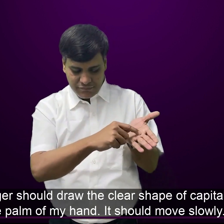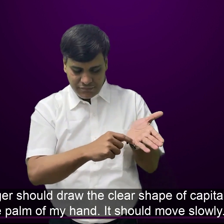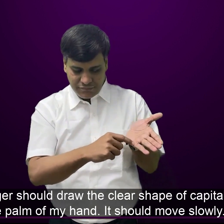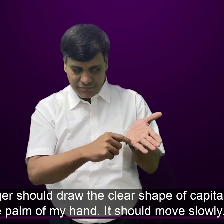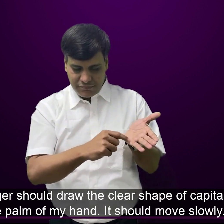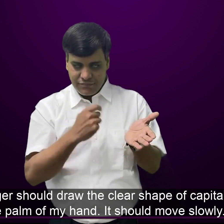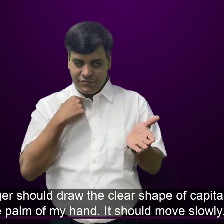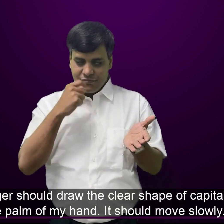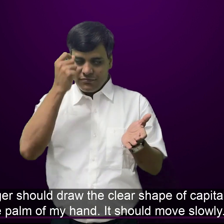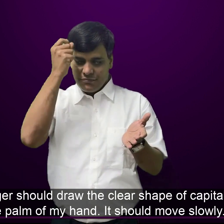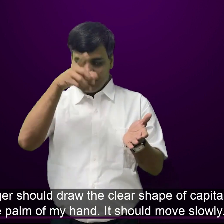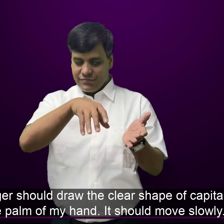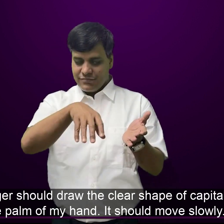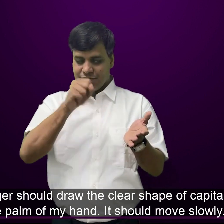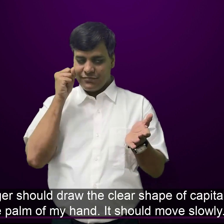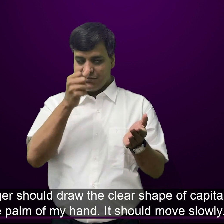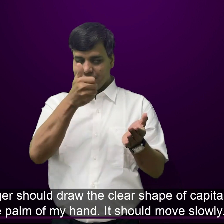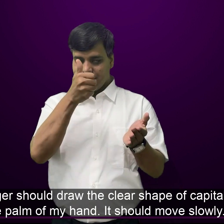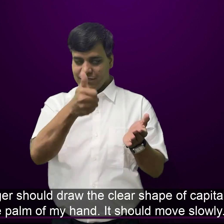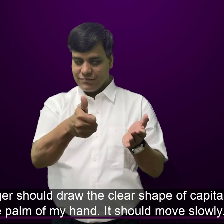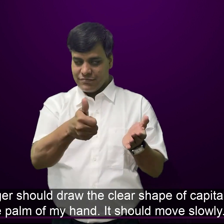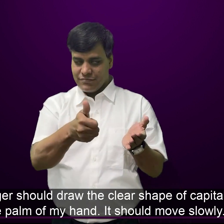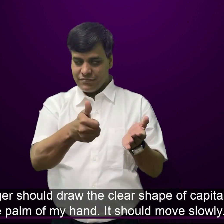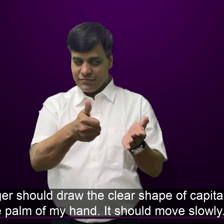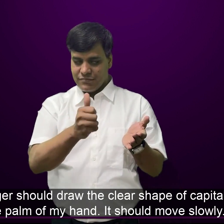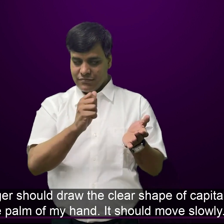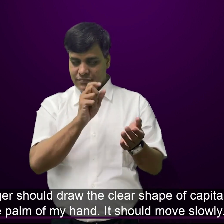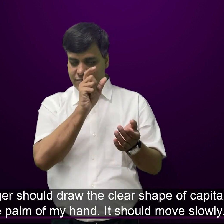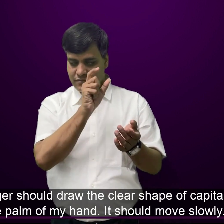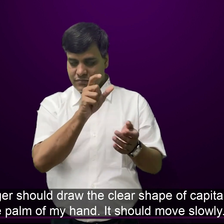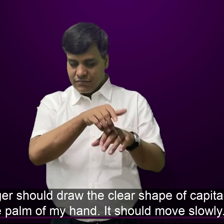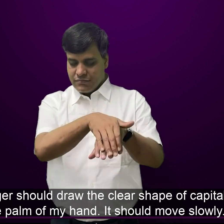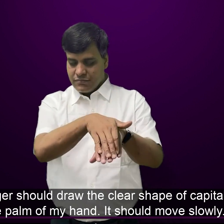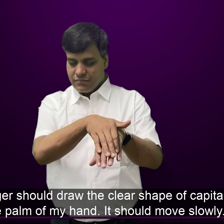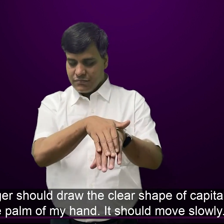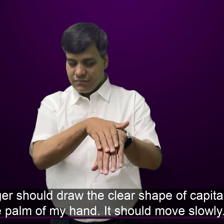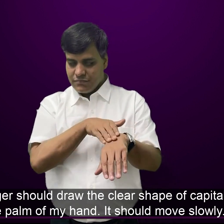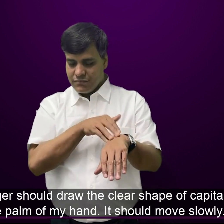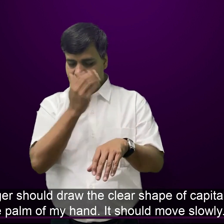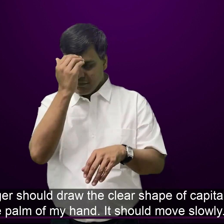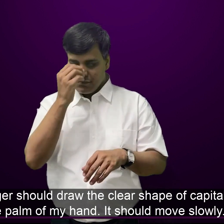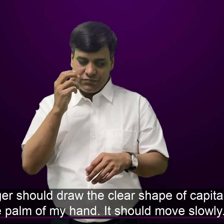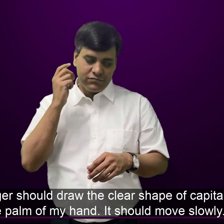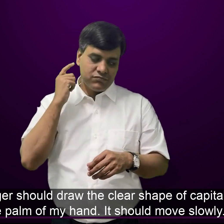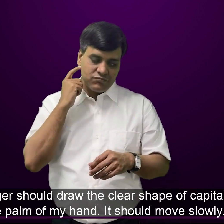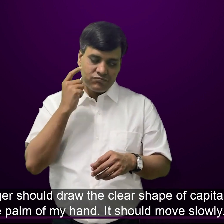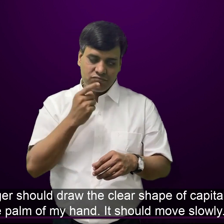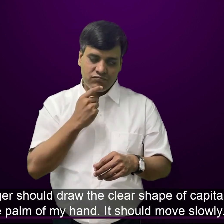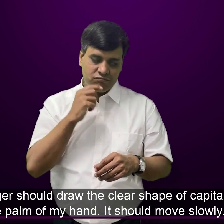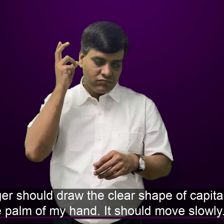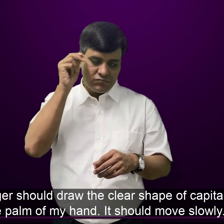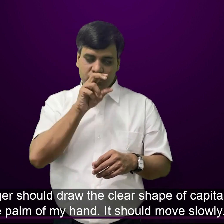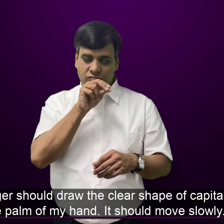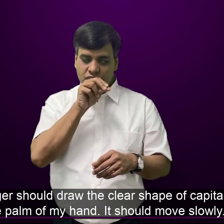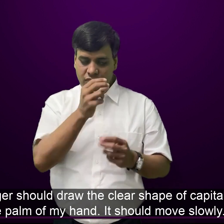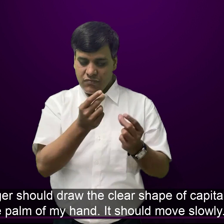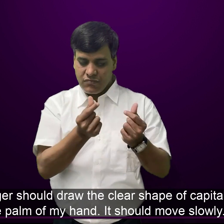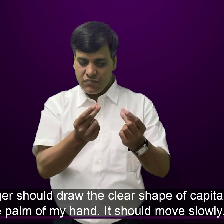में उसको लिखना चाहिए। अपनी तर्जनी उंगली से उनके पूरी हथेली पे जब आप बड़े बड़े शब्दों में लिखेंगे,